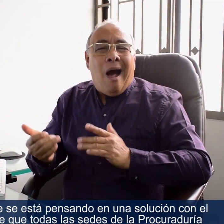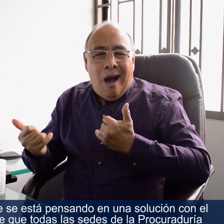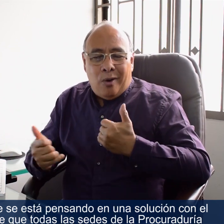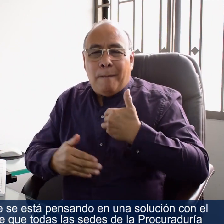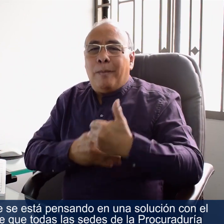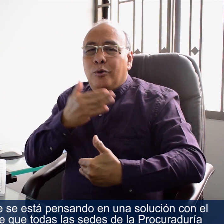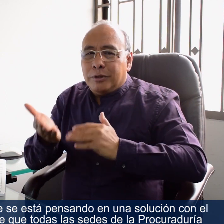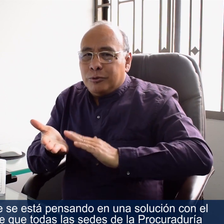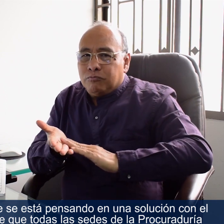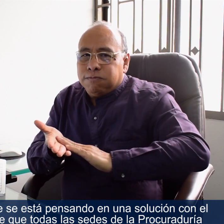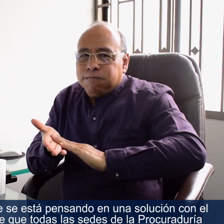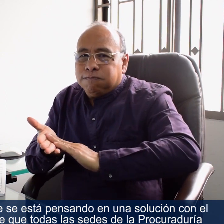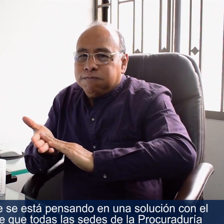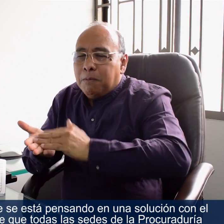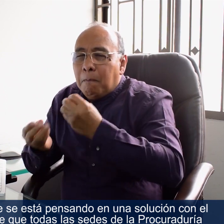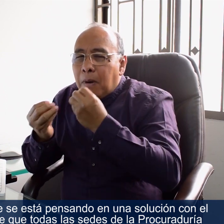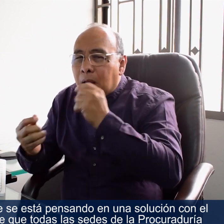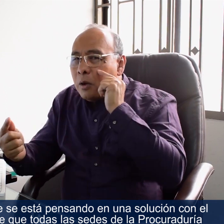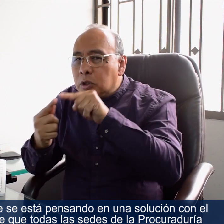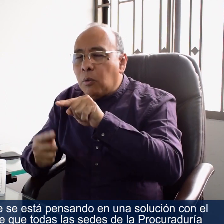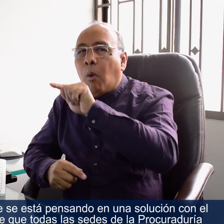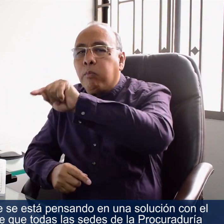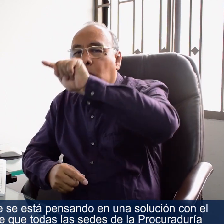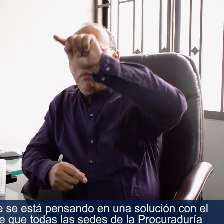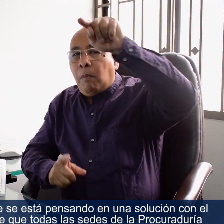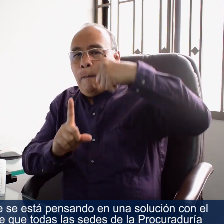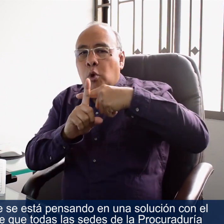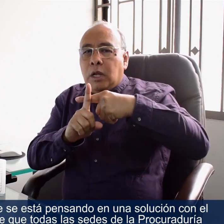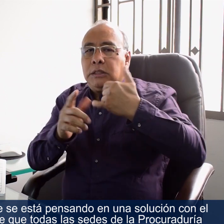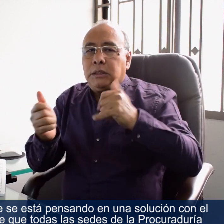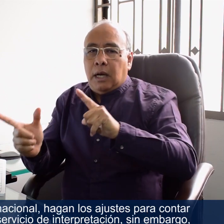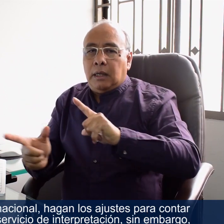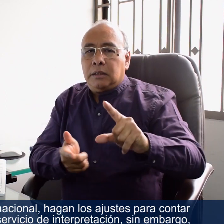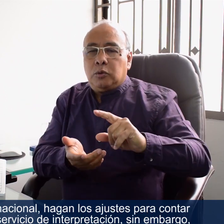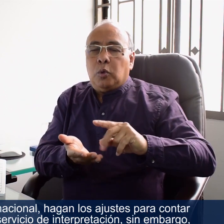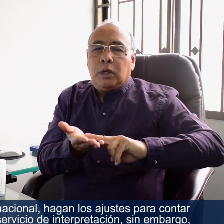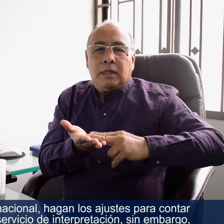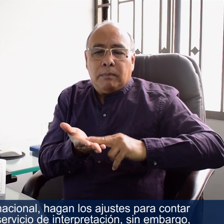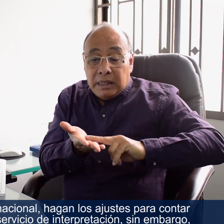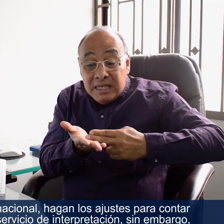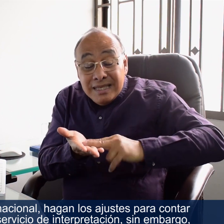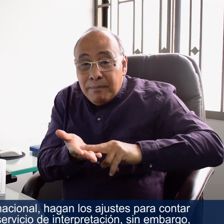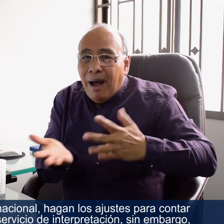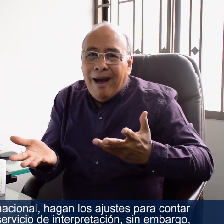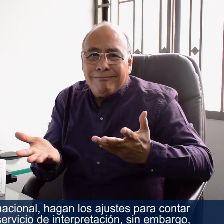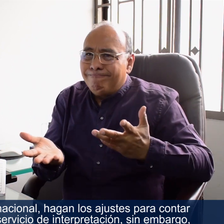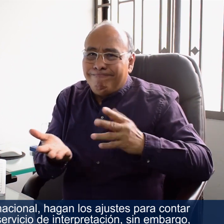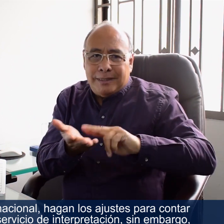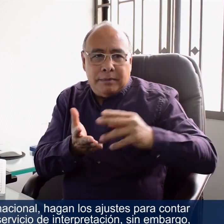Actualmente se está pensando en una solución con el objetivo de que todas las Procuradurías a nivel nacional hagan los ajustes para contar con el servicio de interpretación.